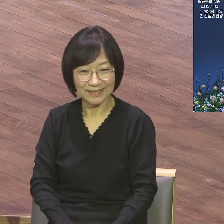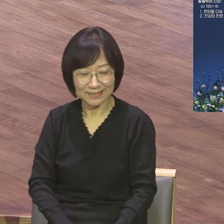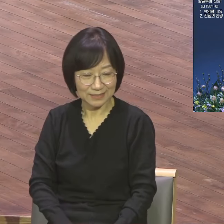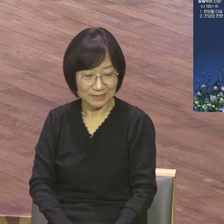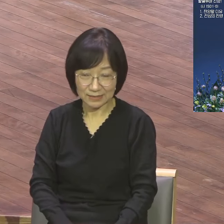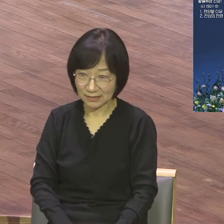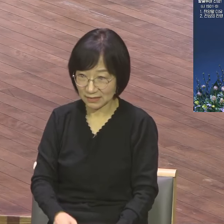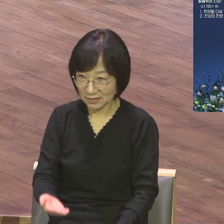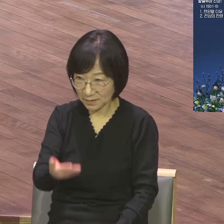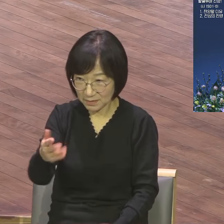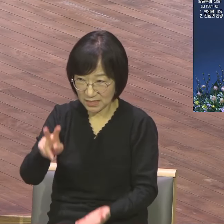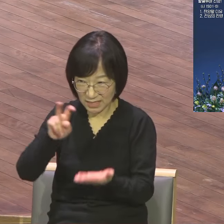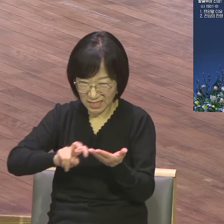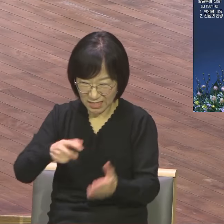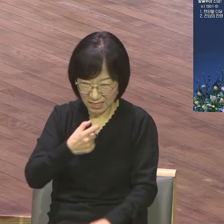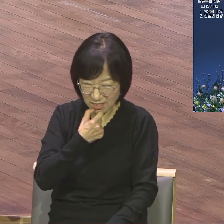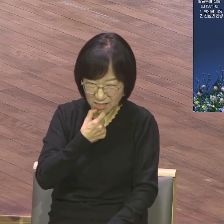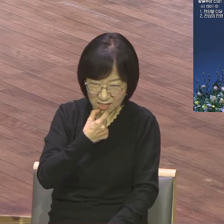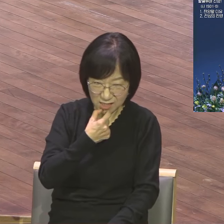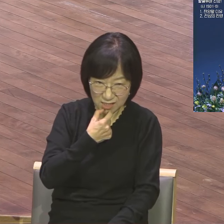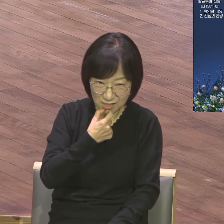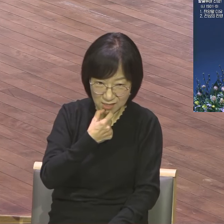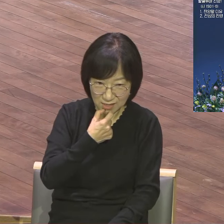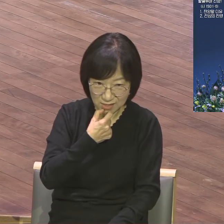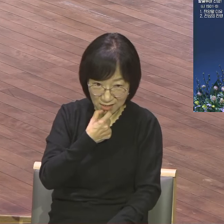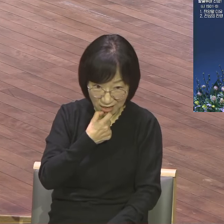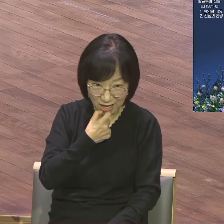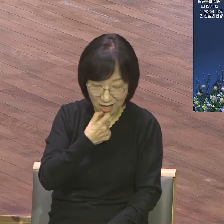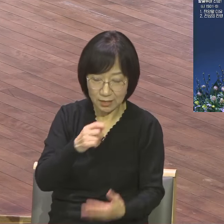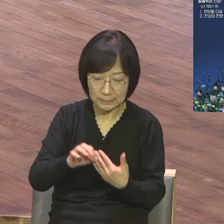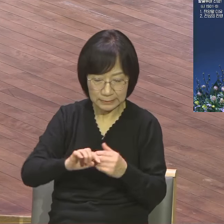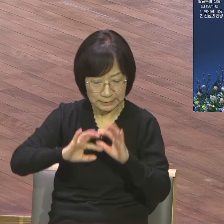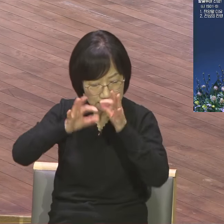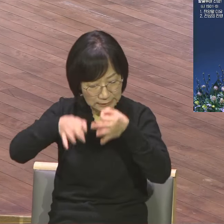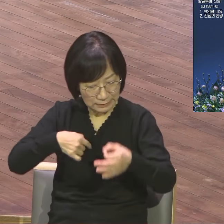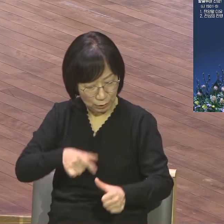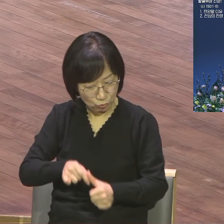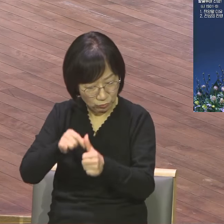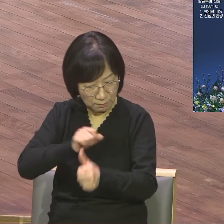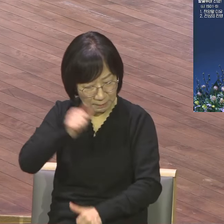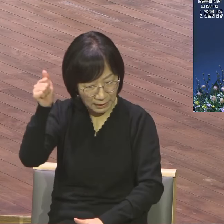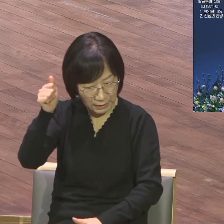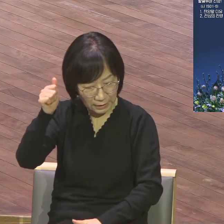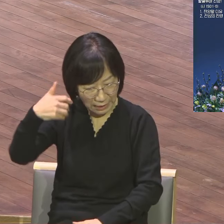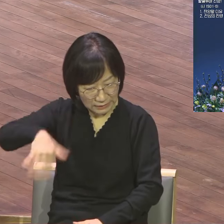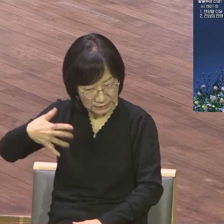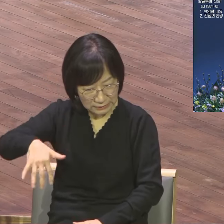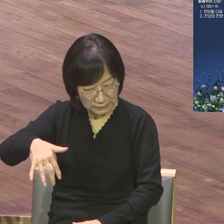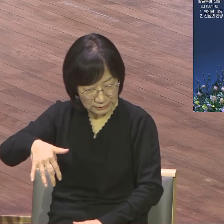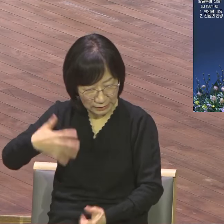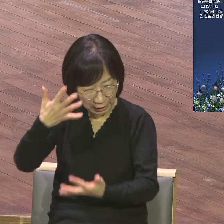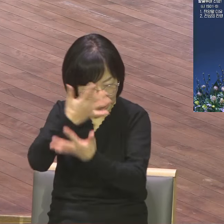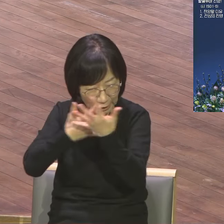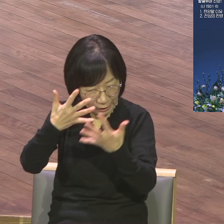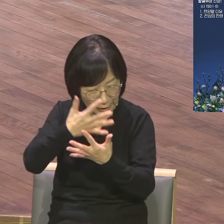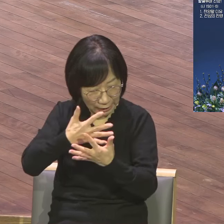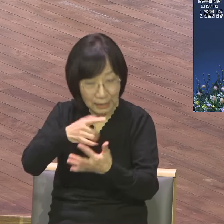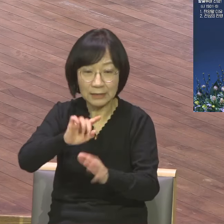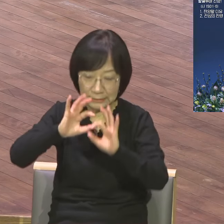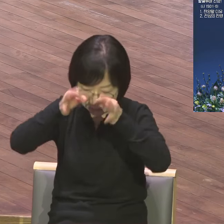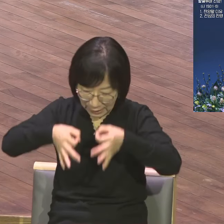혹시 찬양을 들으기 싫어하는 분들은 내가 거듭났는지 안났는지 한번